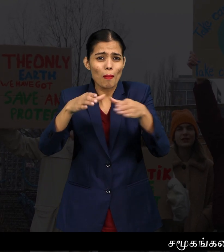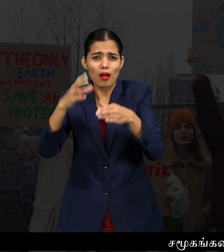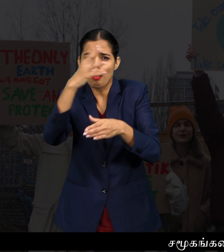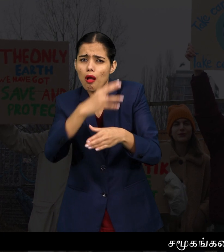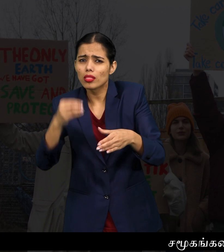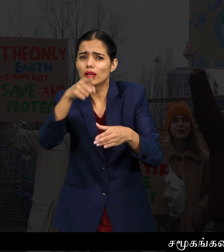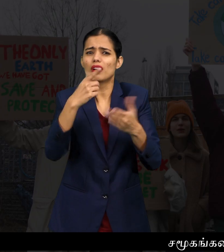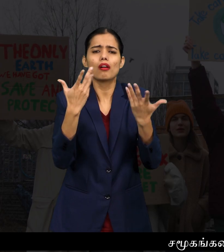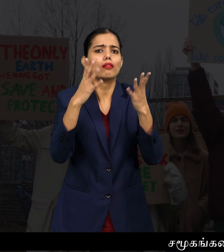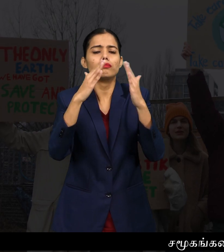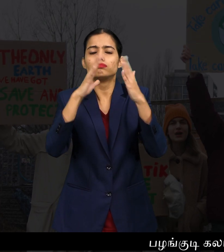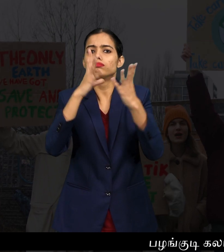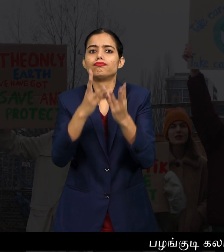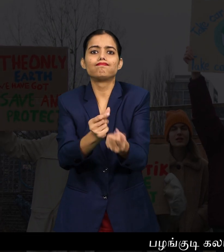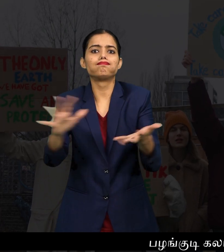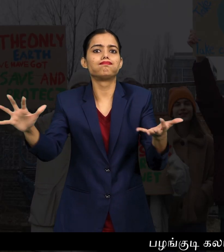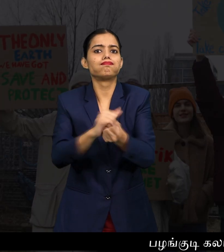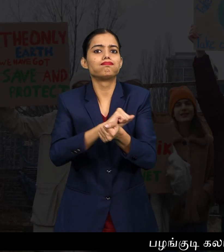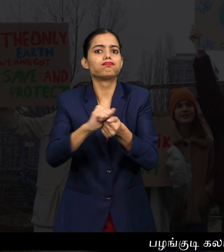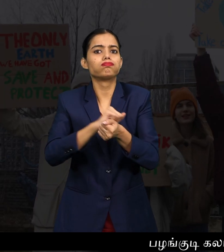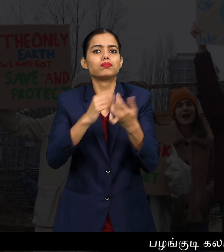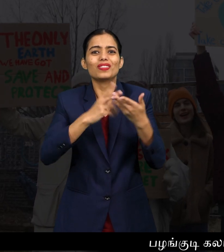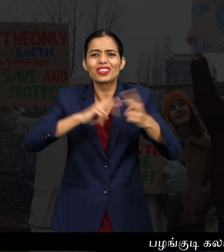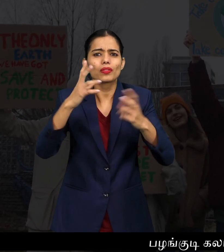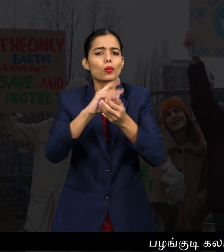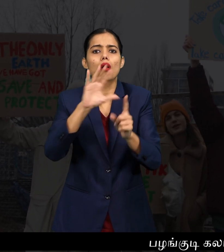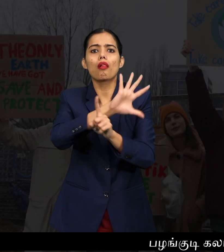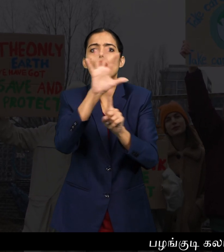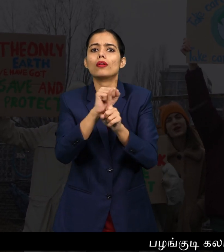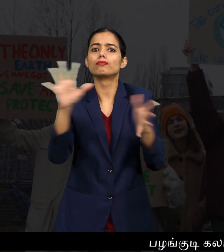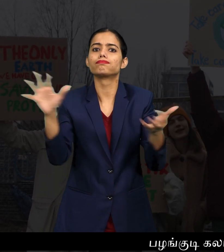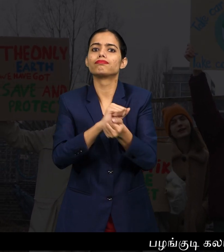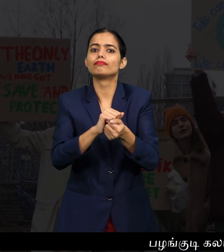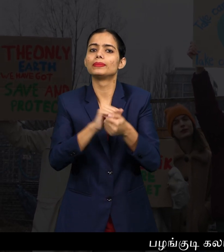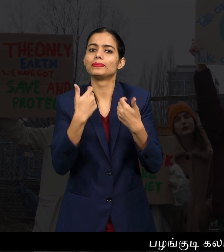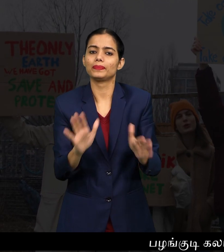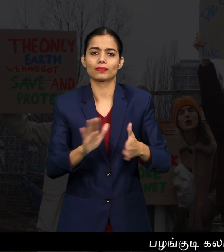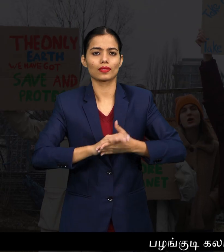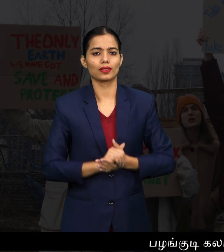சமூகங்களை சிதறடித்தல் மற்றும் பழங்குடி கலாச்சாரங்களை அழிக்கிறது.